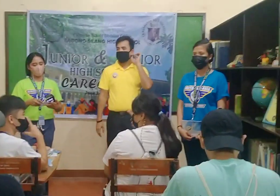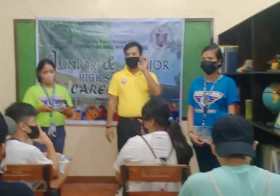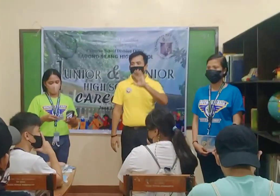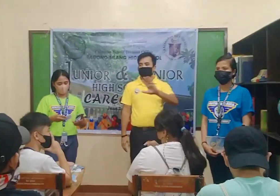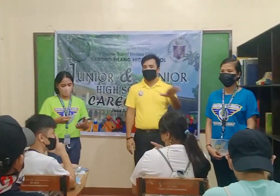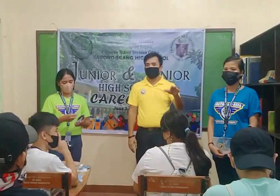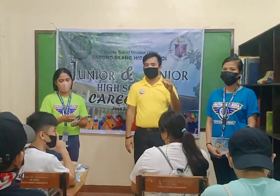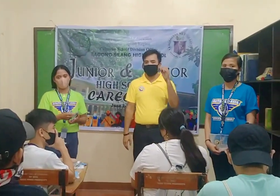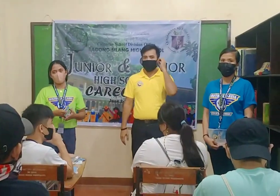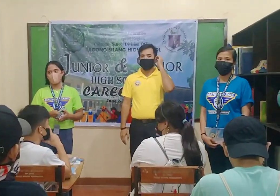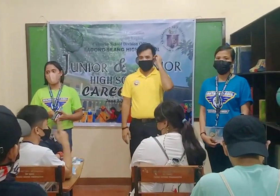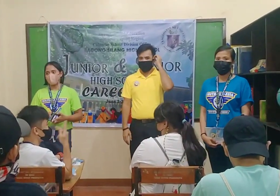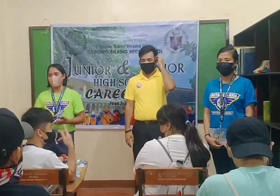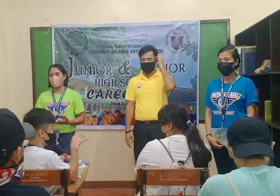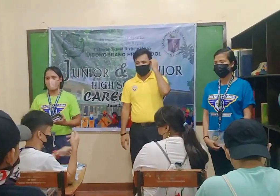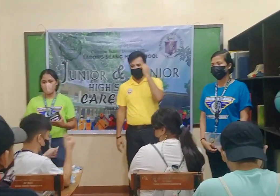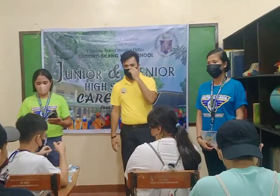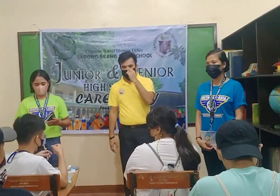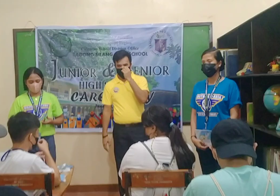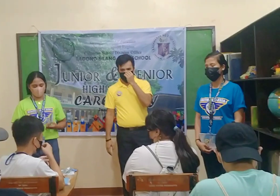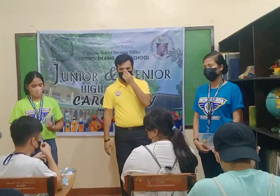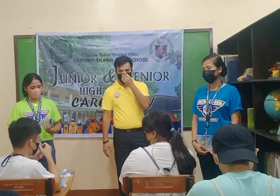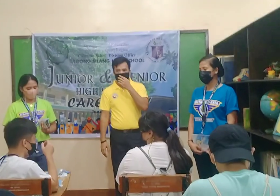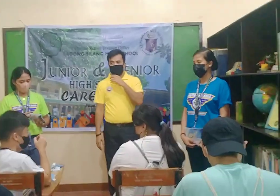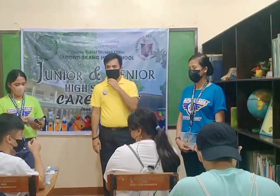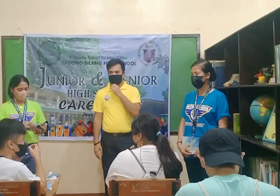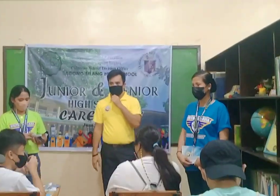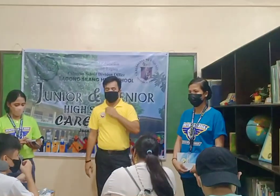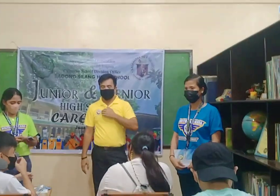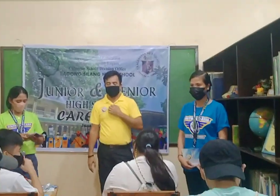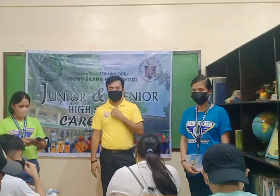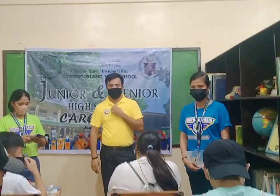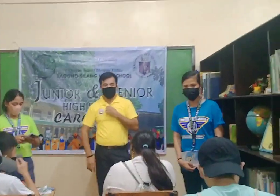Yes, hindi po kami inclusion. Opo, yun pala.